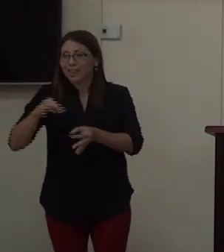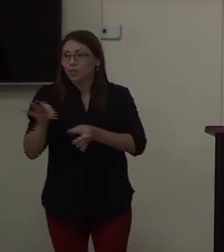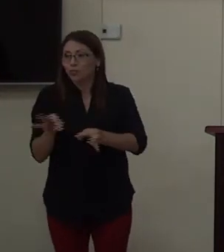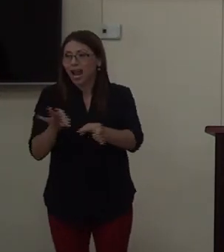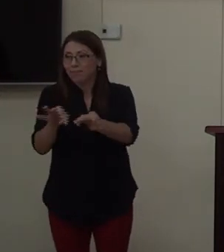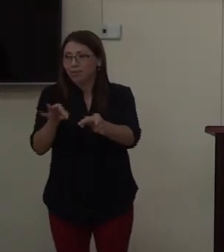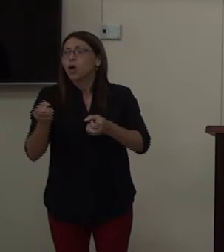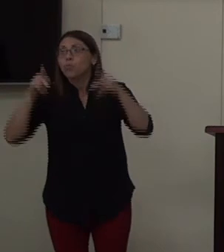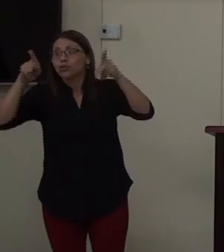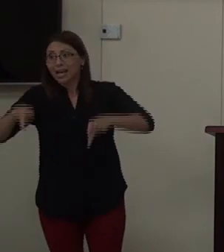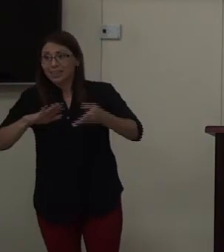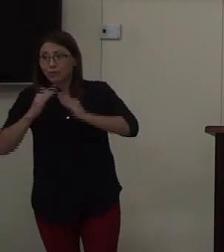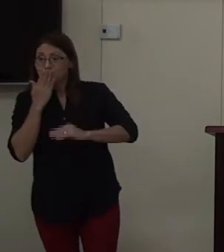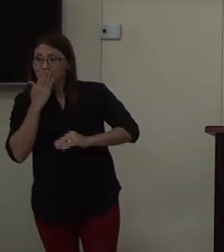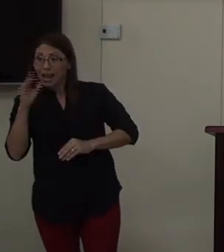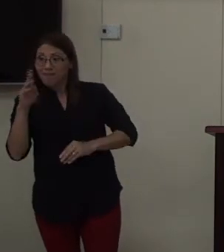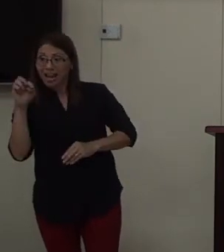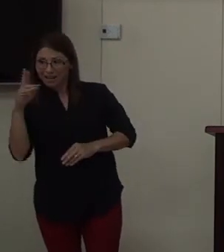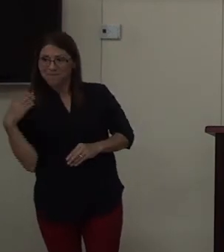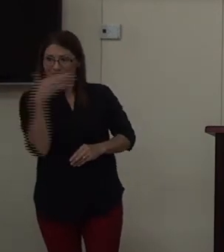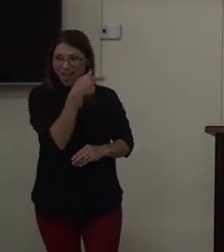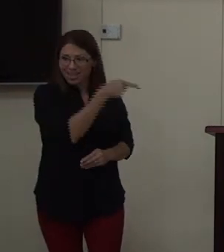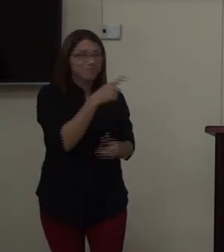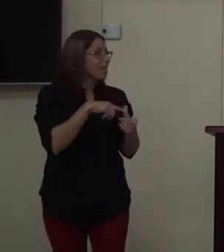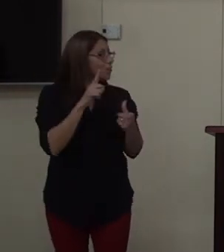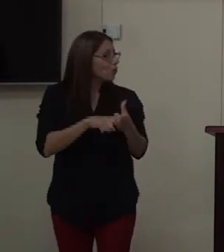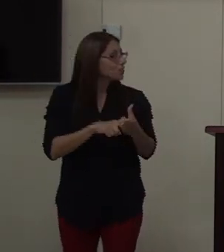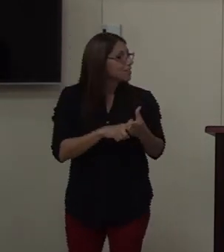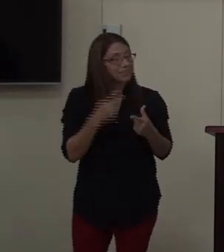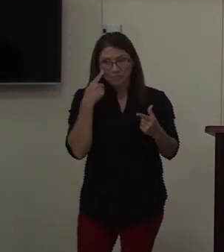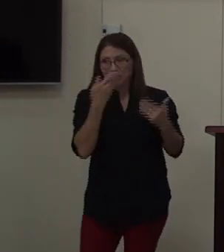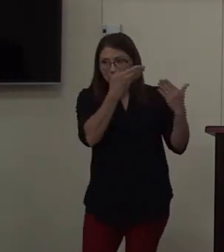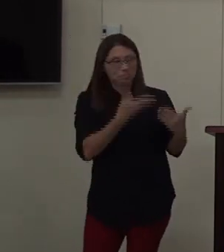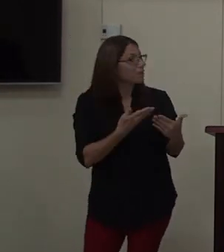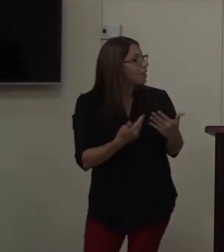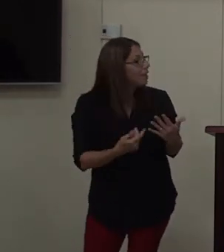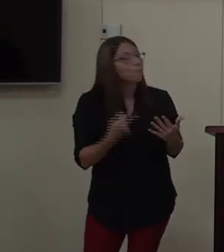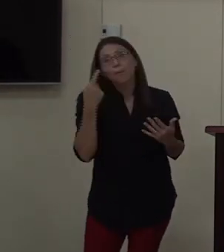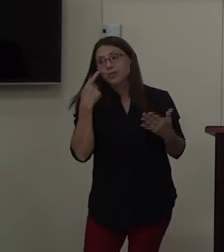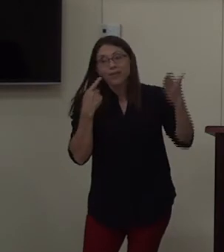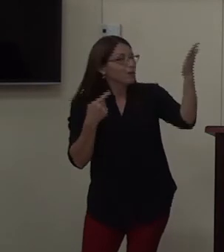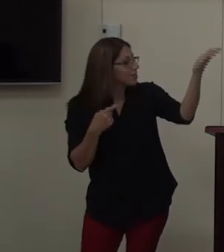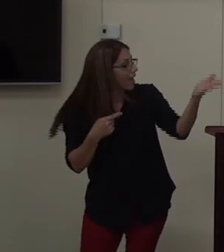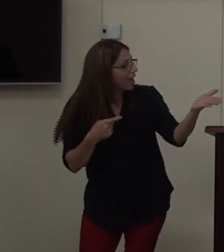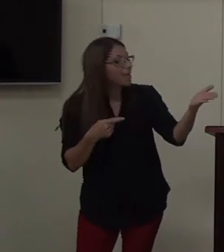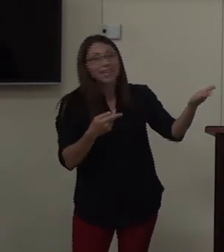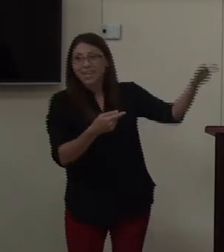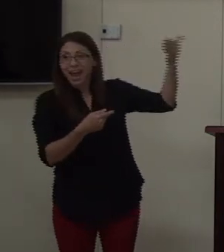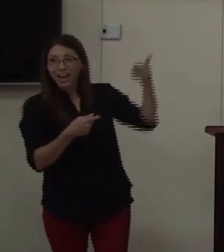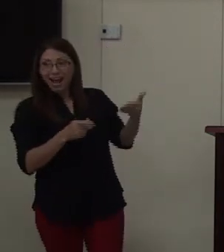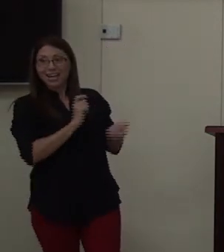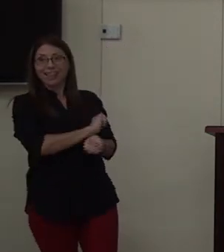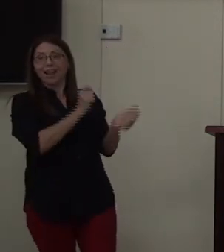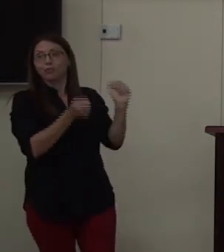población esta beca. Entonces, bueno, vamos a ponerlo bilingüe, ¿verdad? Y las traducciones, ¿verdad? Nuevamente,